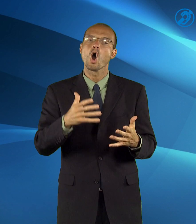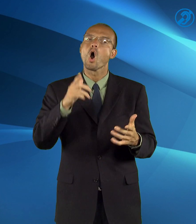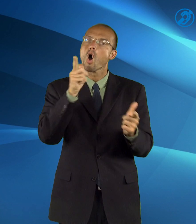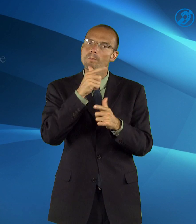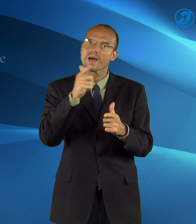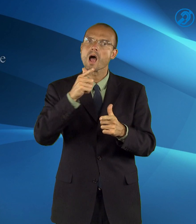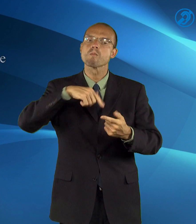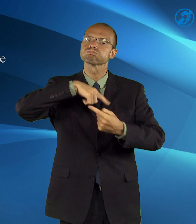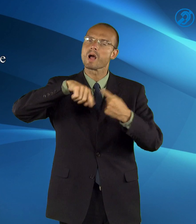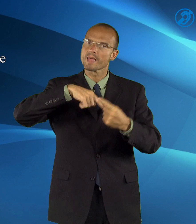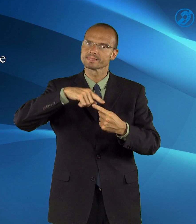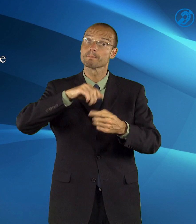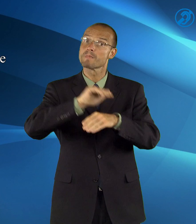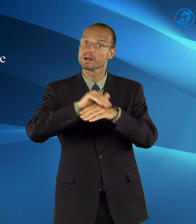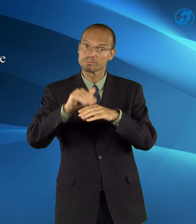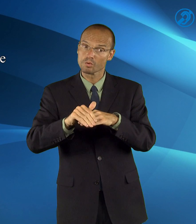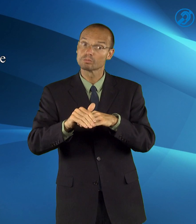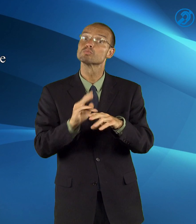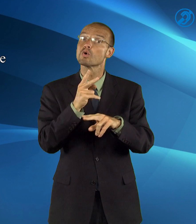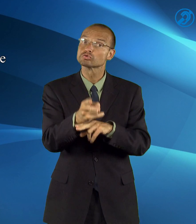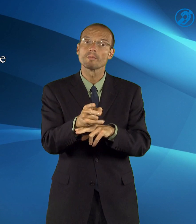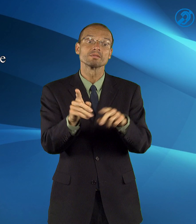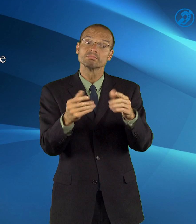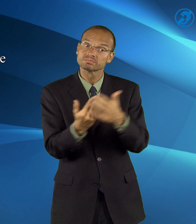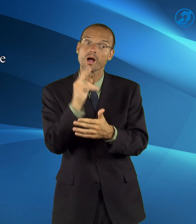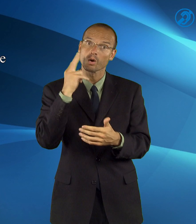Opera Balet Maribor dostopen za gluhe in naglušne.